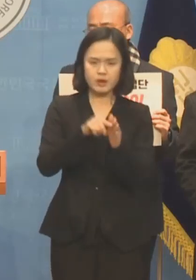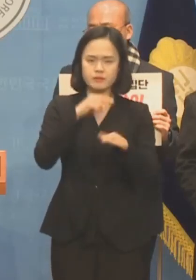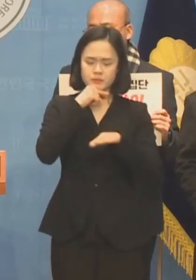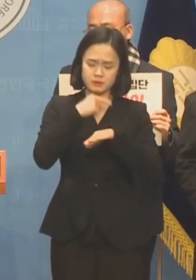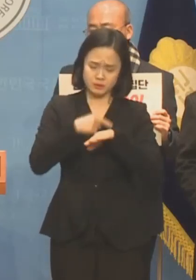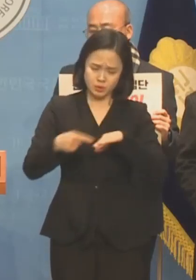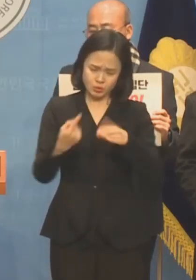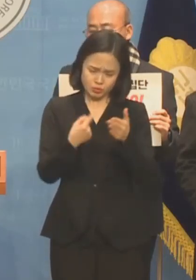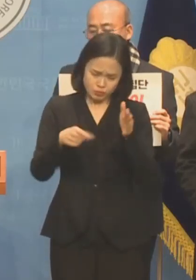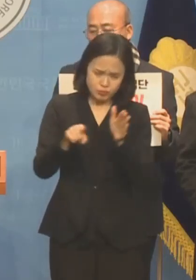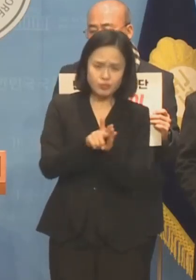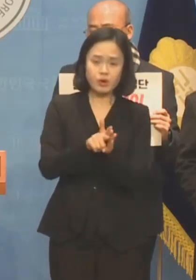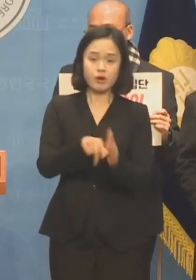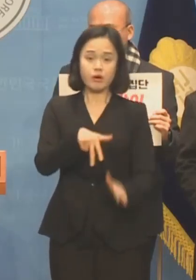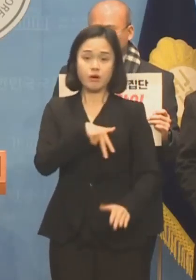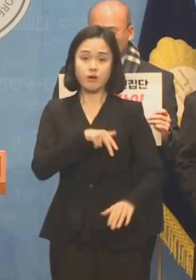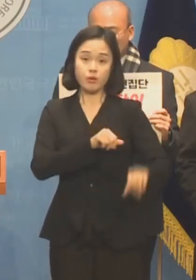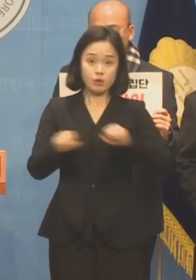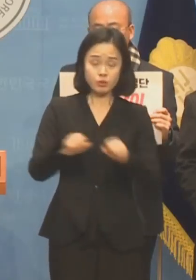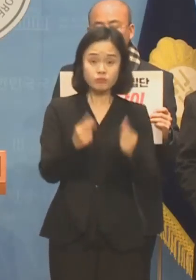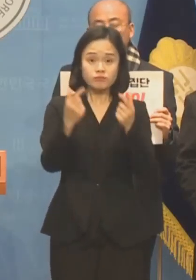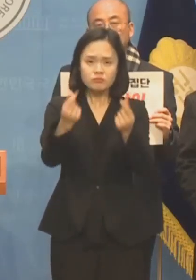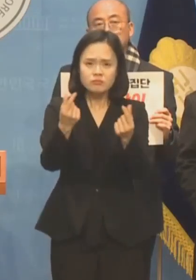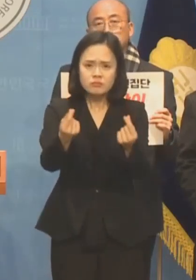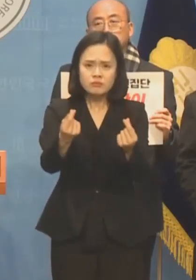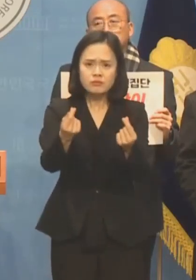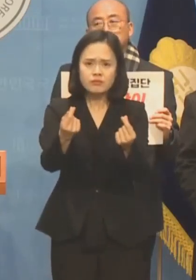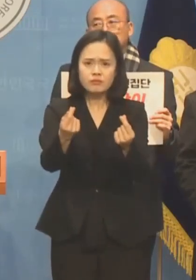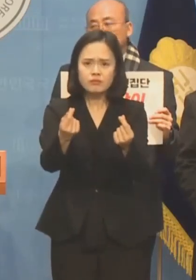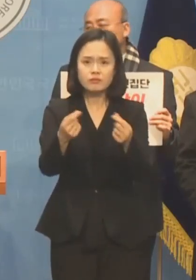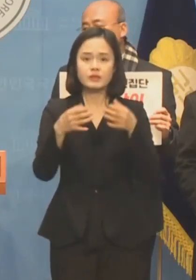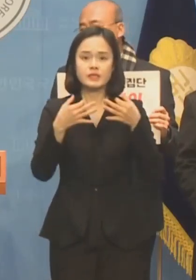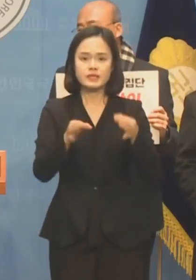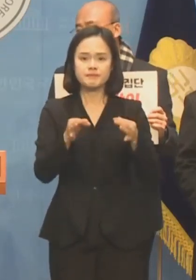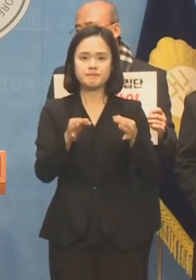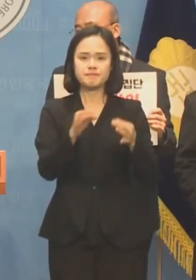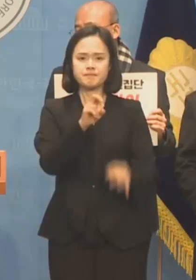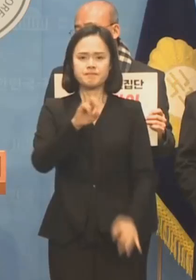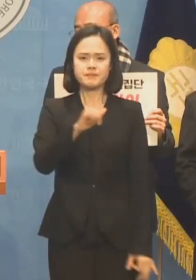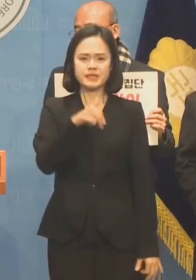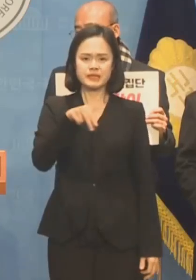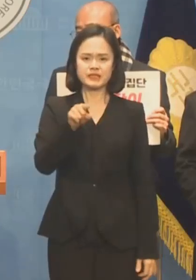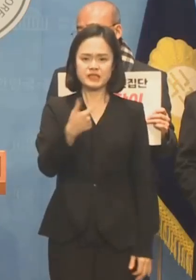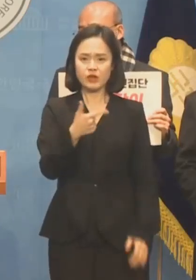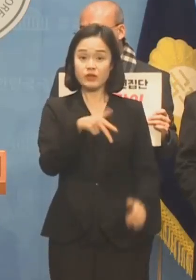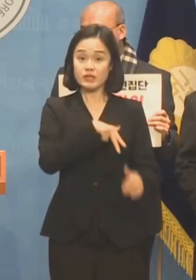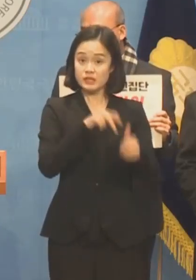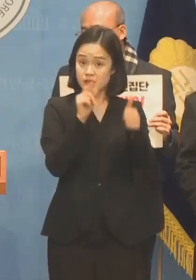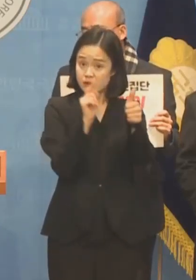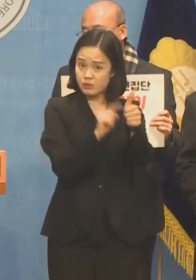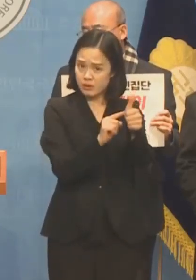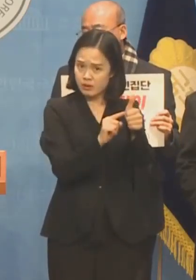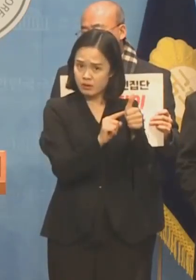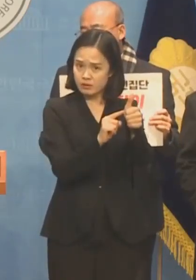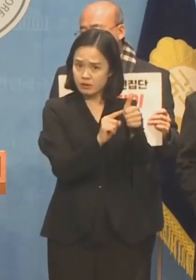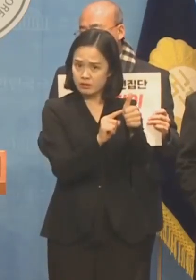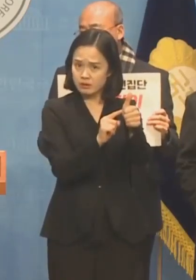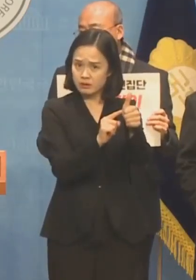국회에 돌아와야 되는데 오직 김민선 그 국회의원은 김민전